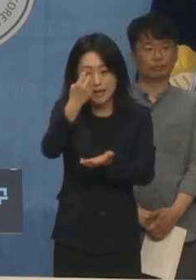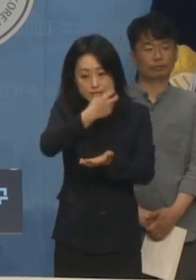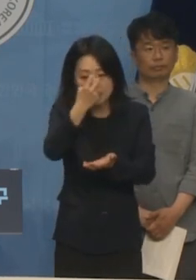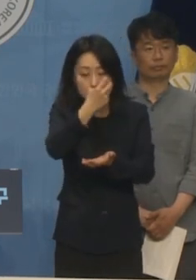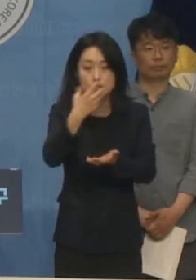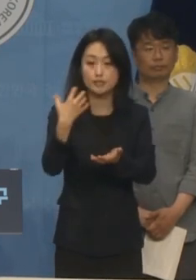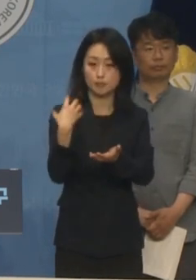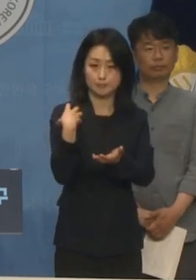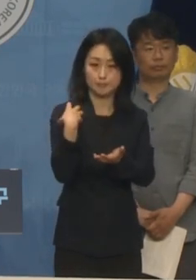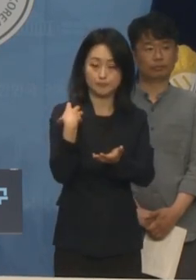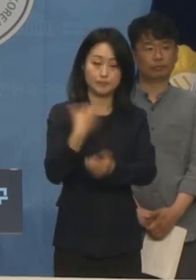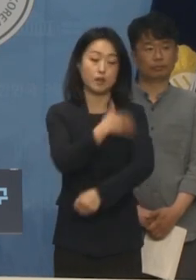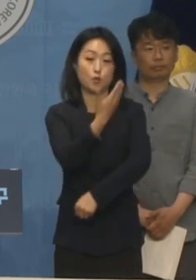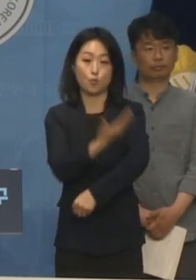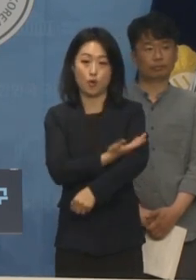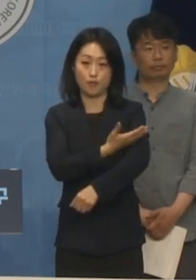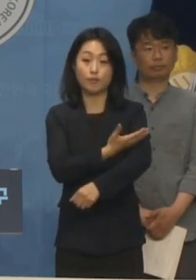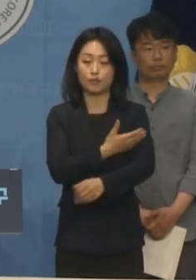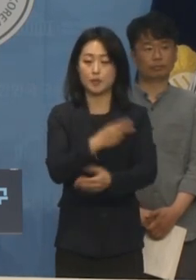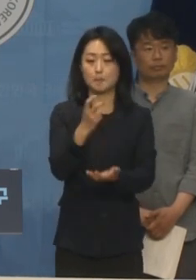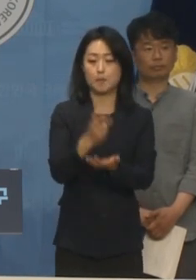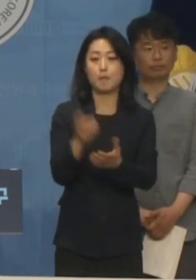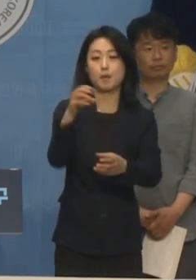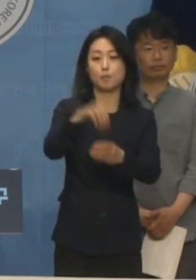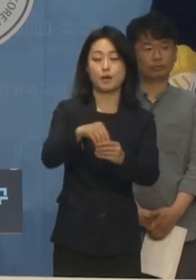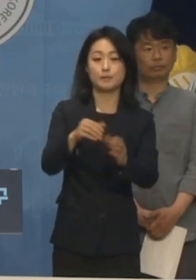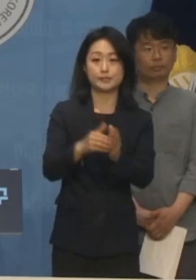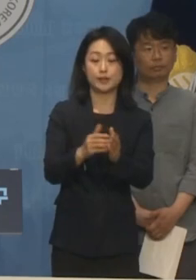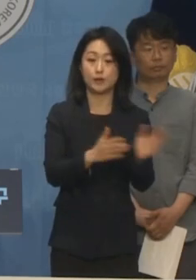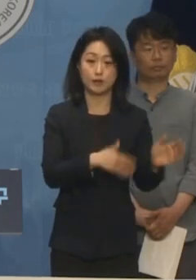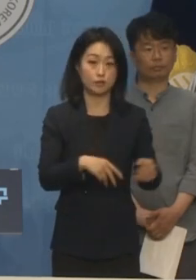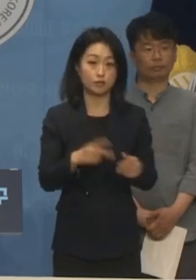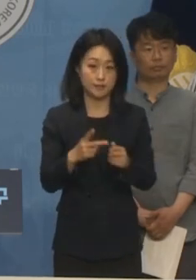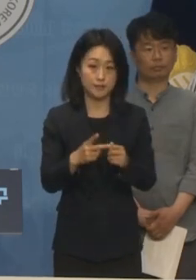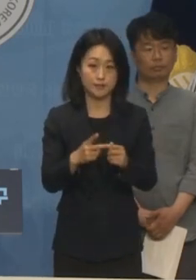수 있는 권한을 부여합니다. 둘째,